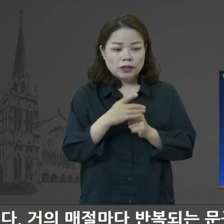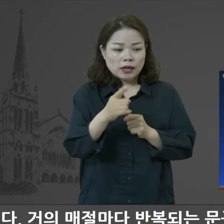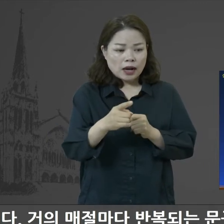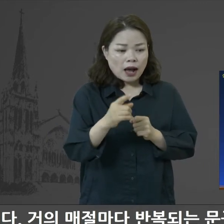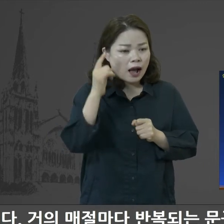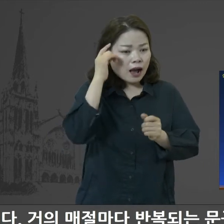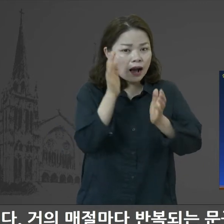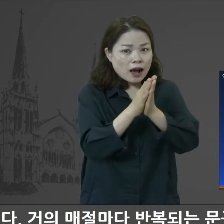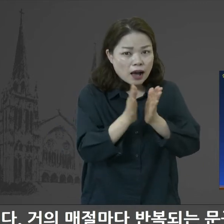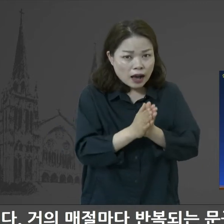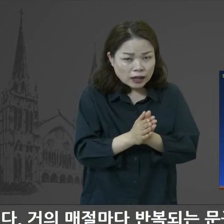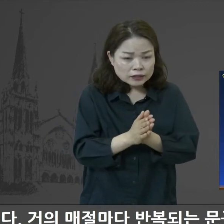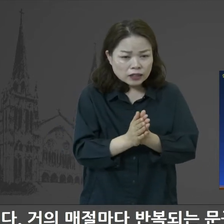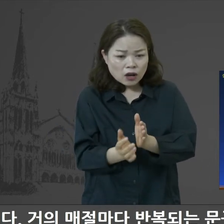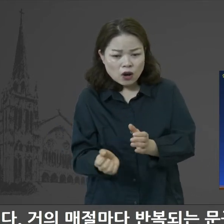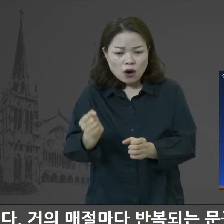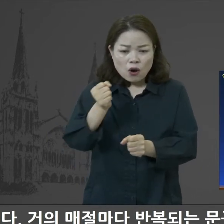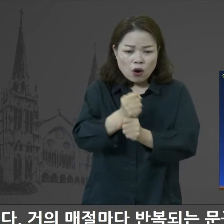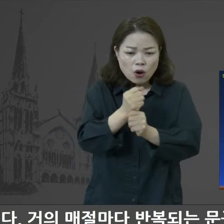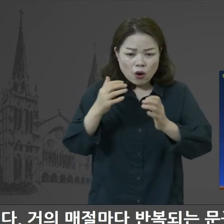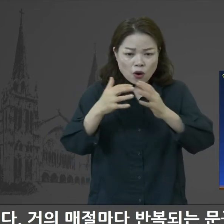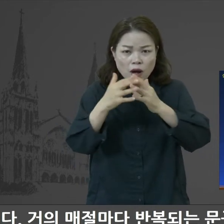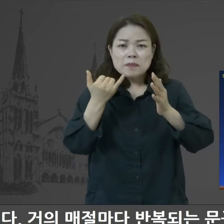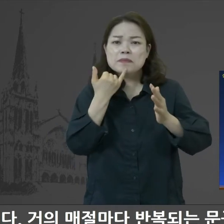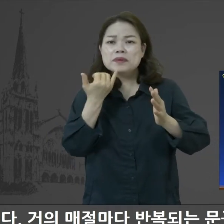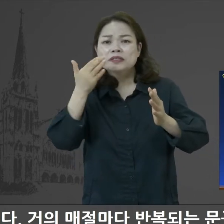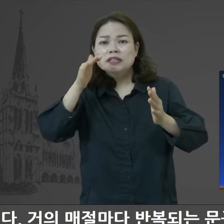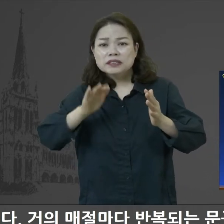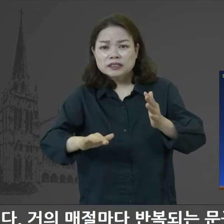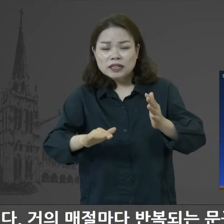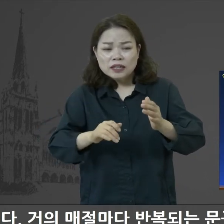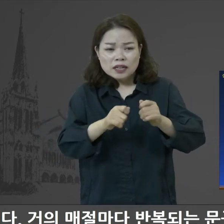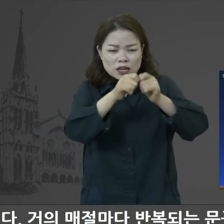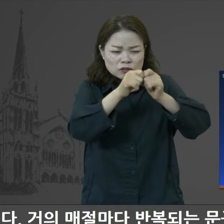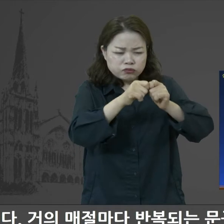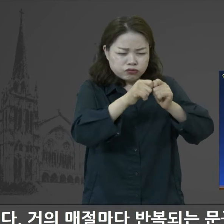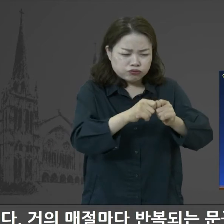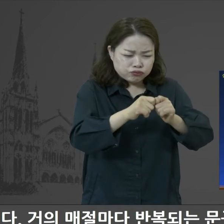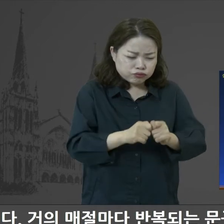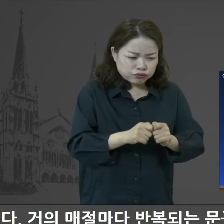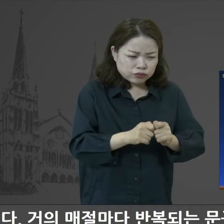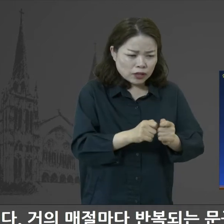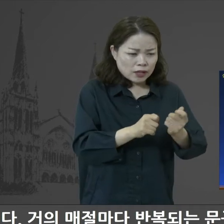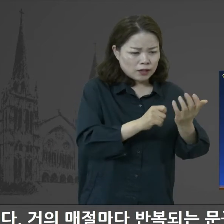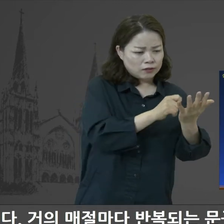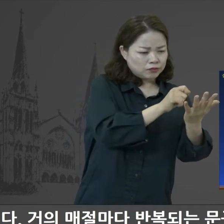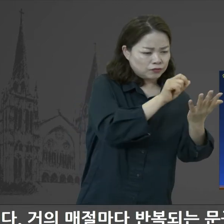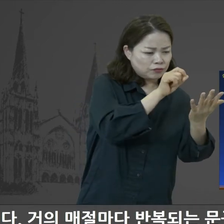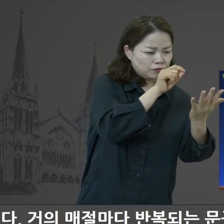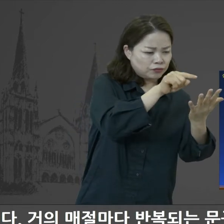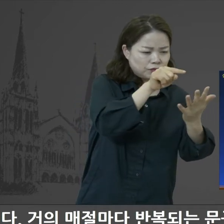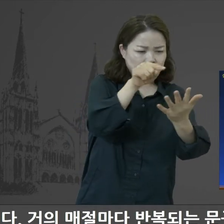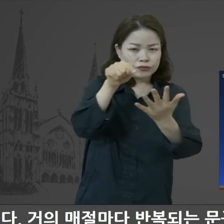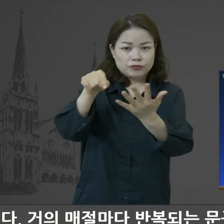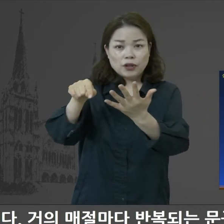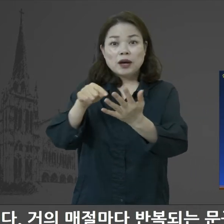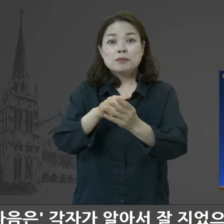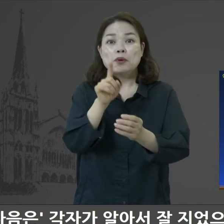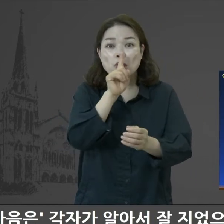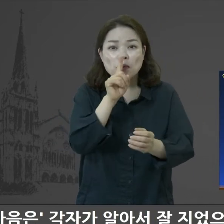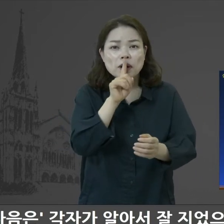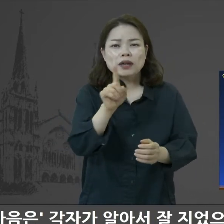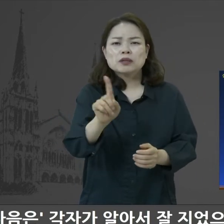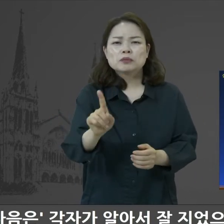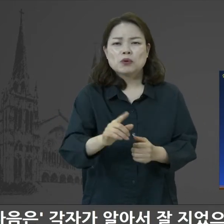알아서 잘 지었으면 끝났을 것을 이렇게 일일이 한 사람 한 사람을 언급한 이유가 뭘까요?